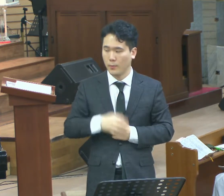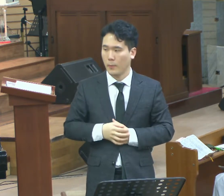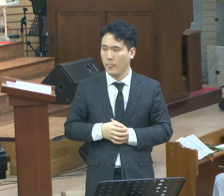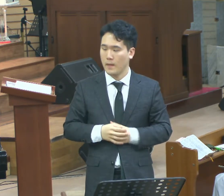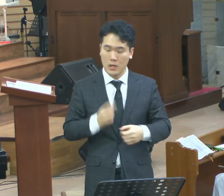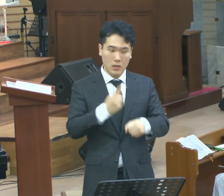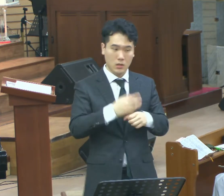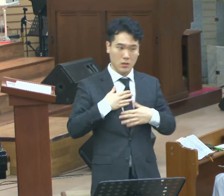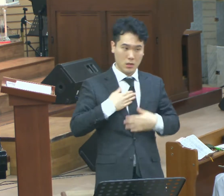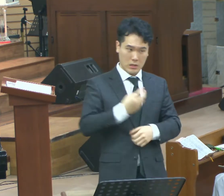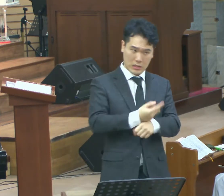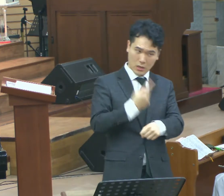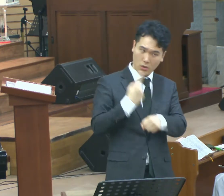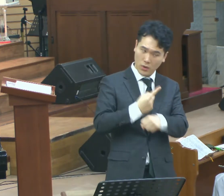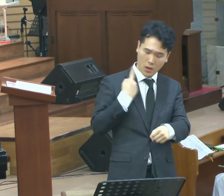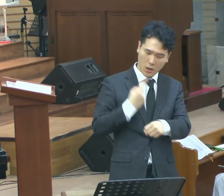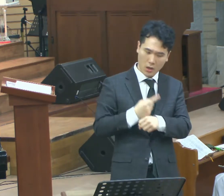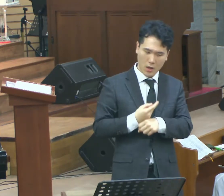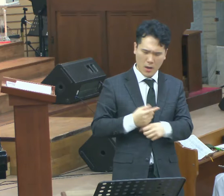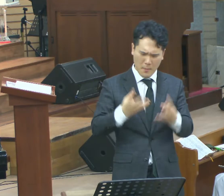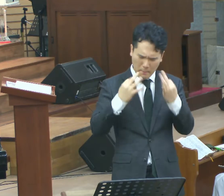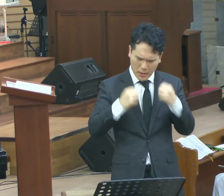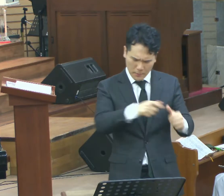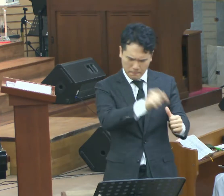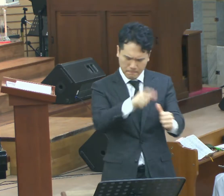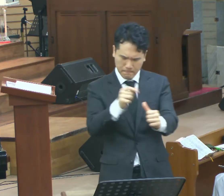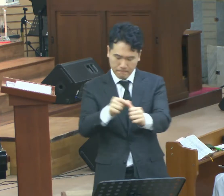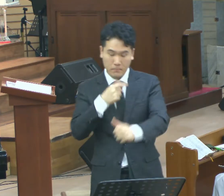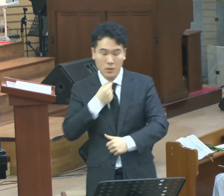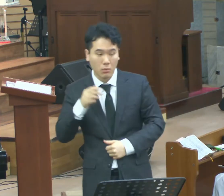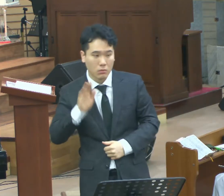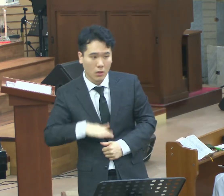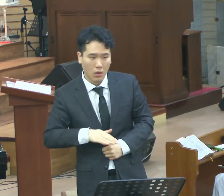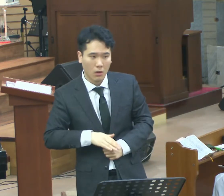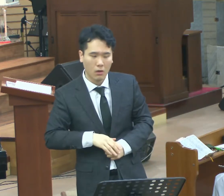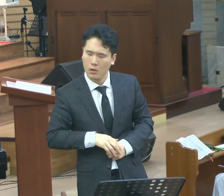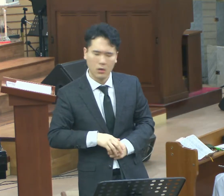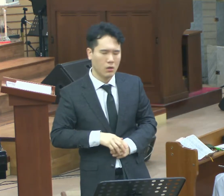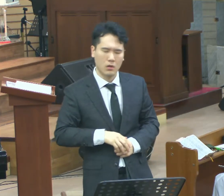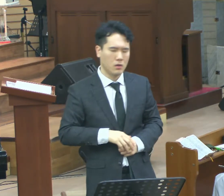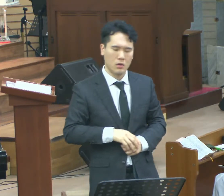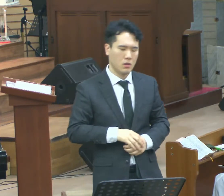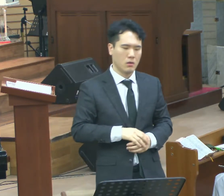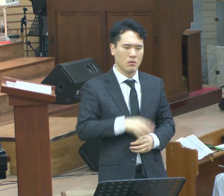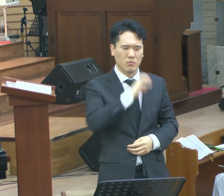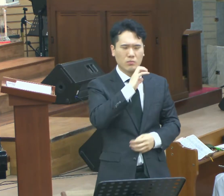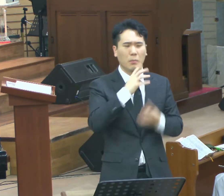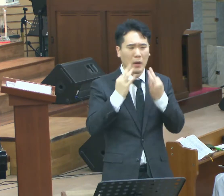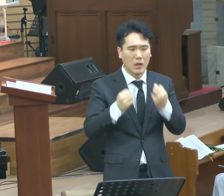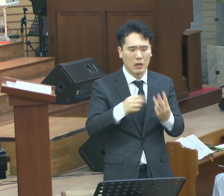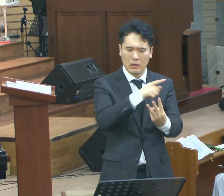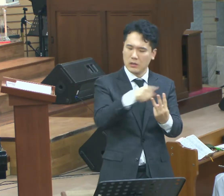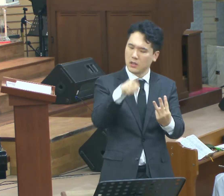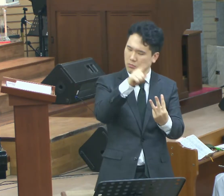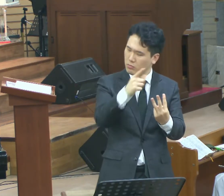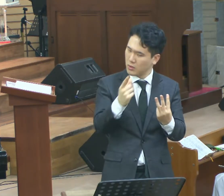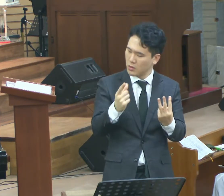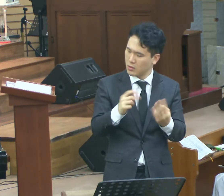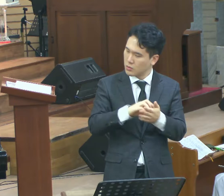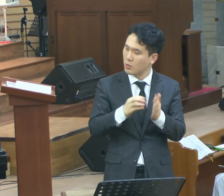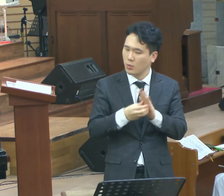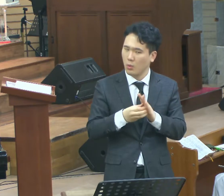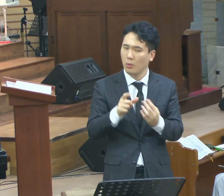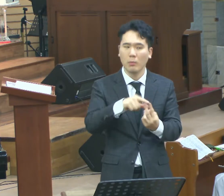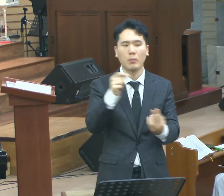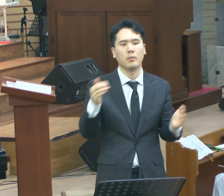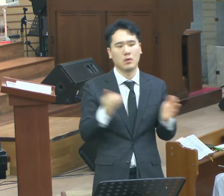그래서 5명 뽑는 거는 교회가 잘하는 거예요? 그렇게 어렵게 까다롭게 해가지고 일꾼을 계속 못 세우면 교회가 잘 가겠어요?